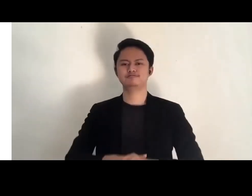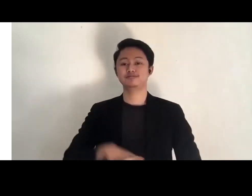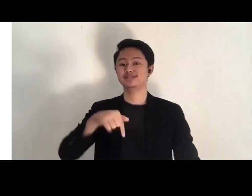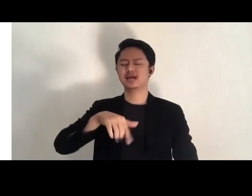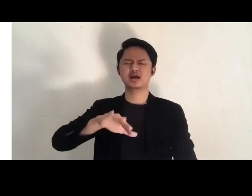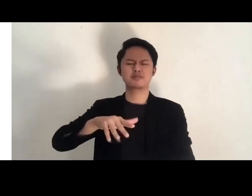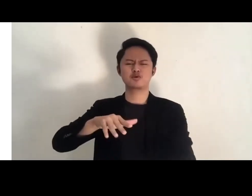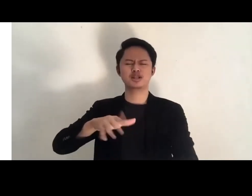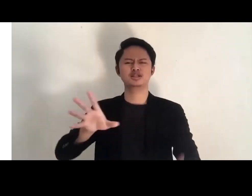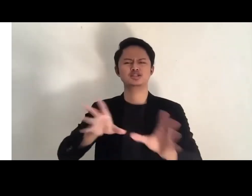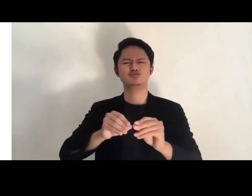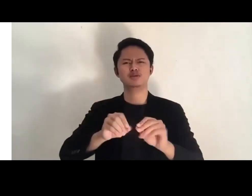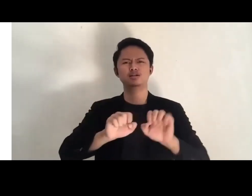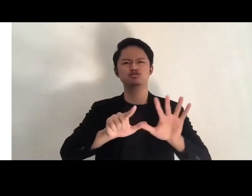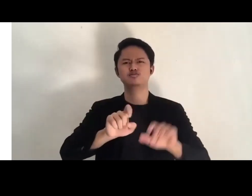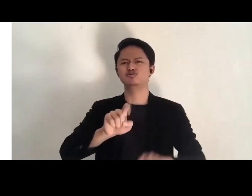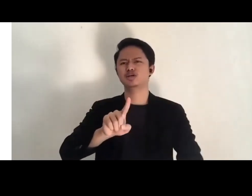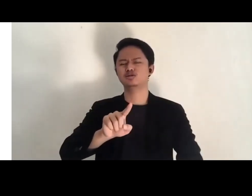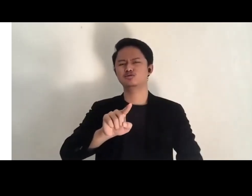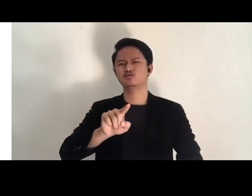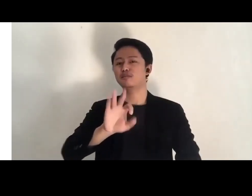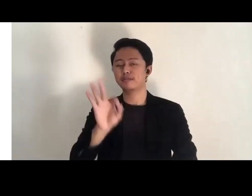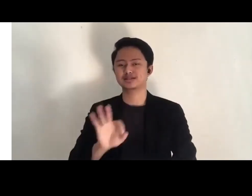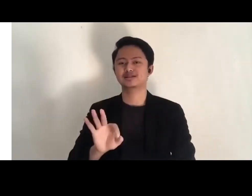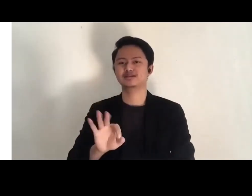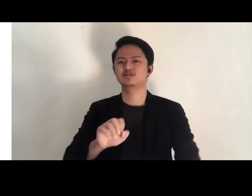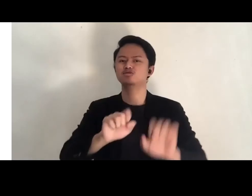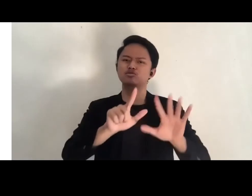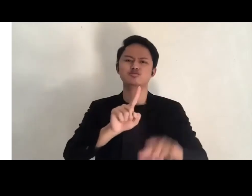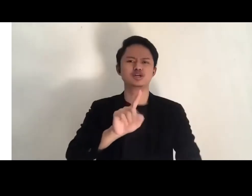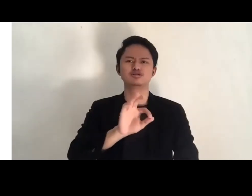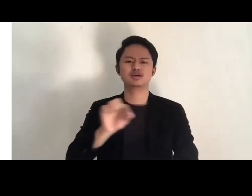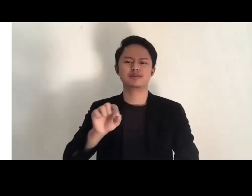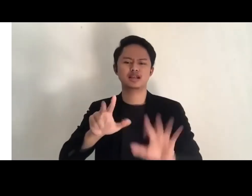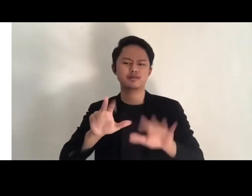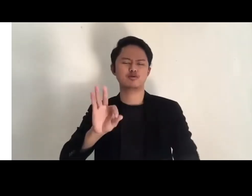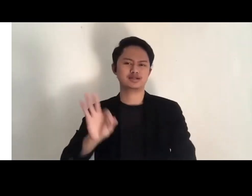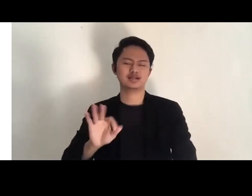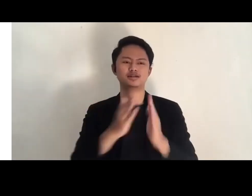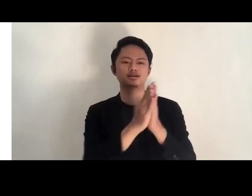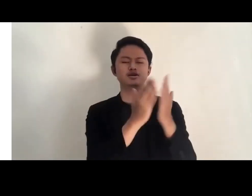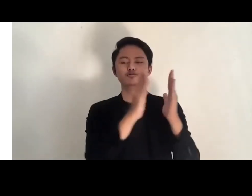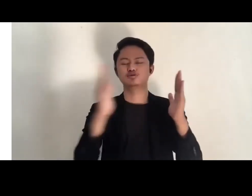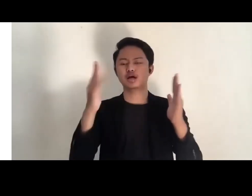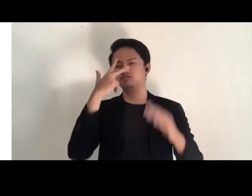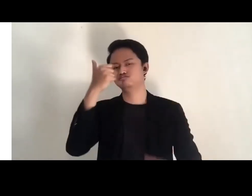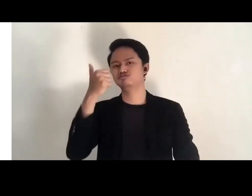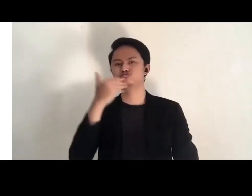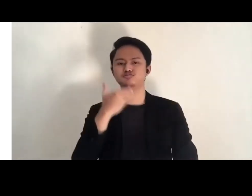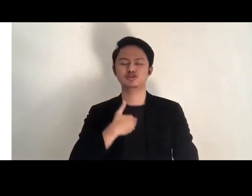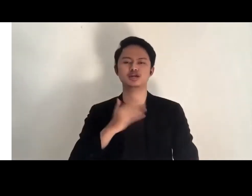lebih 70-80% sekolah kami telah memiliki perpustakaan yang bagus. Dari